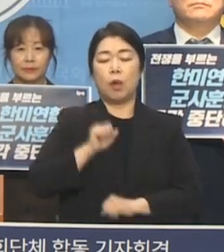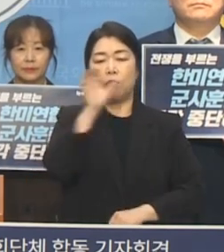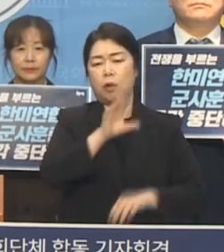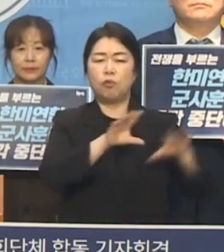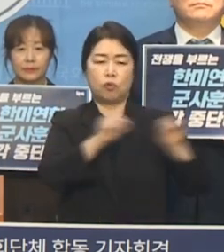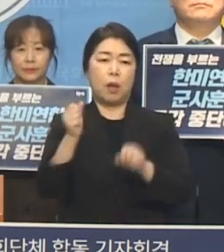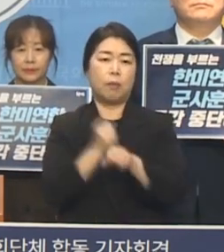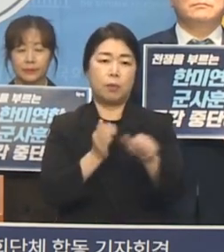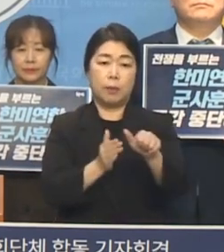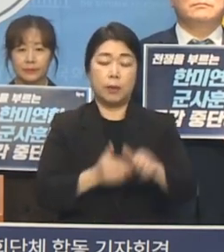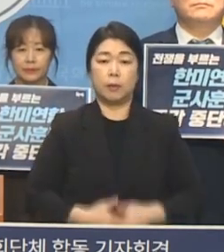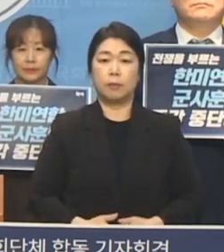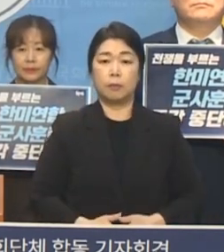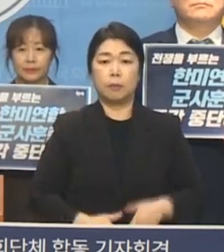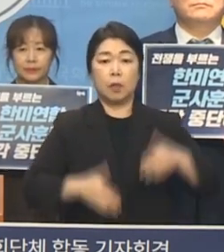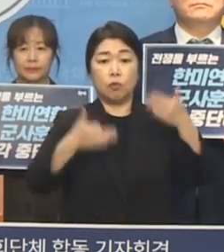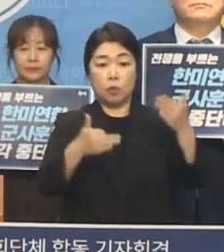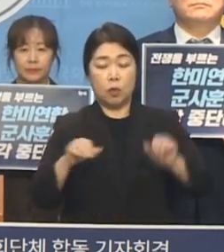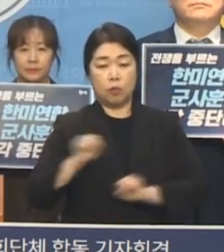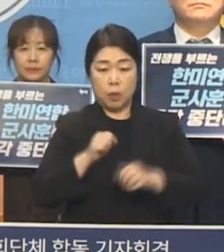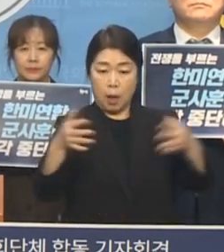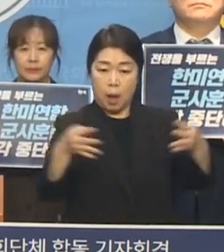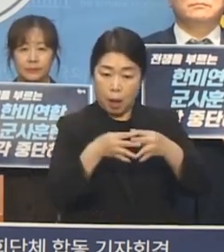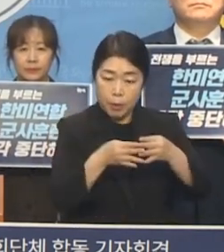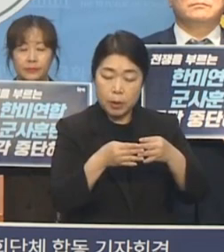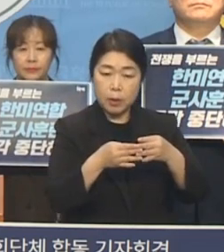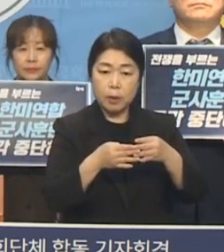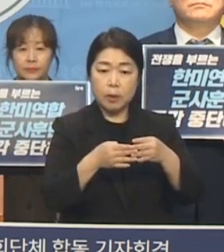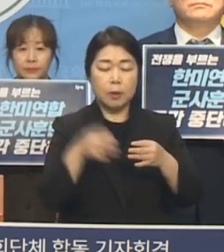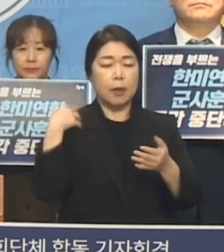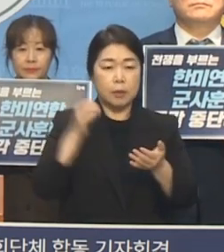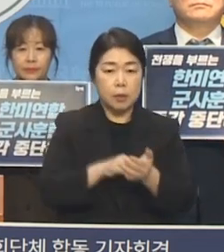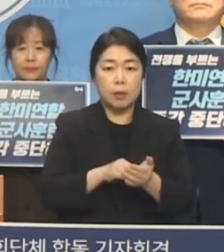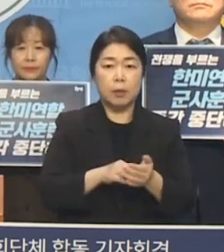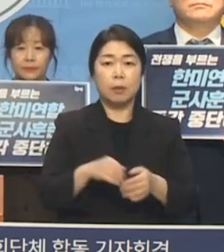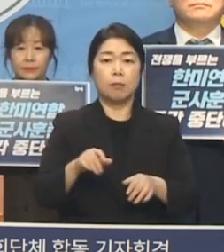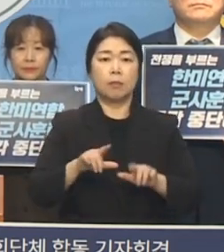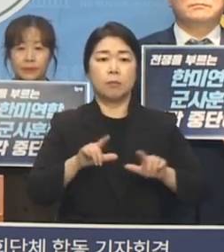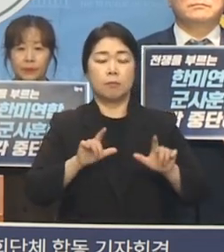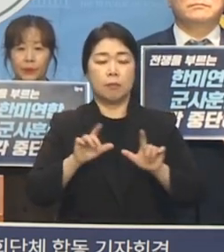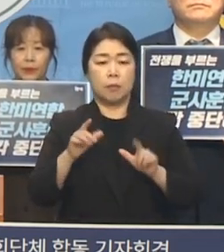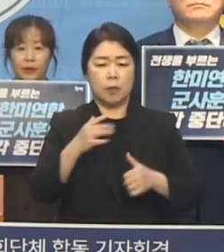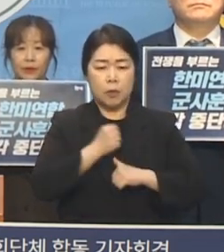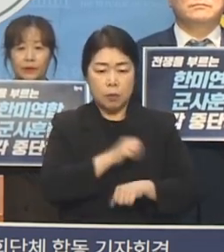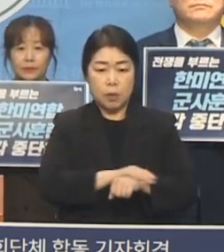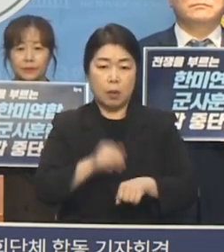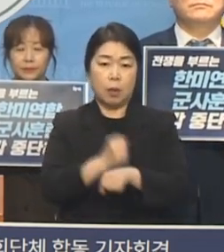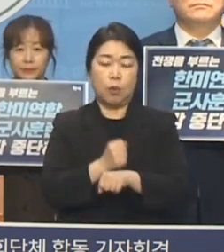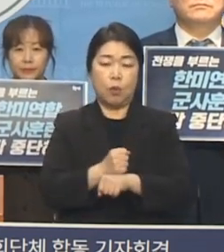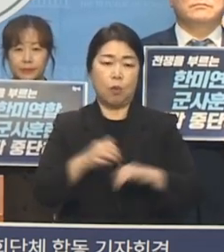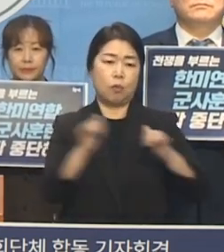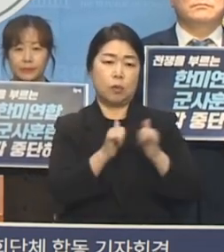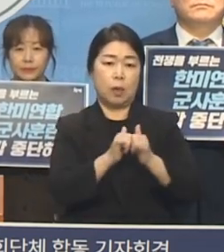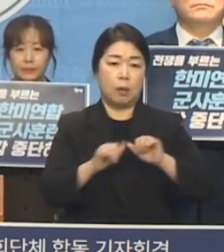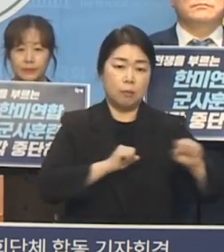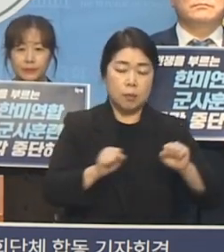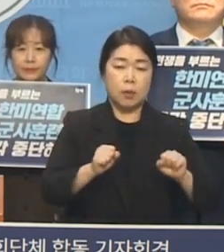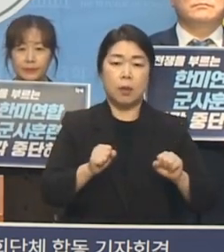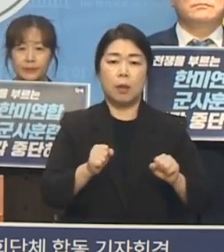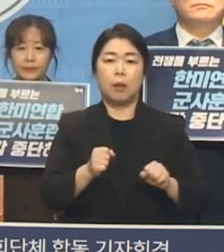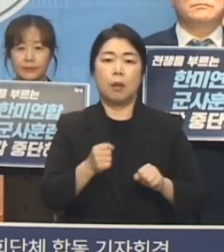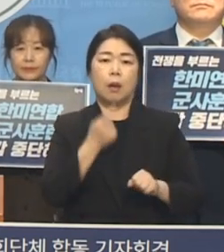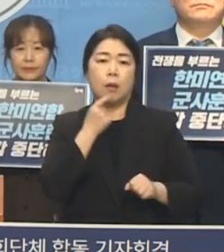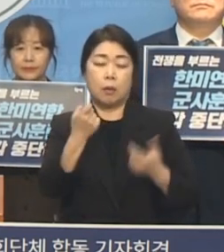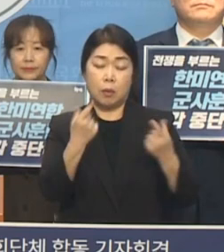정신을 되살려서 우발적 충돌을 야기할 수 있는 모든 적대 행위를 중단하십시오. 한반도 평화를